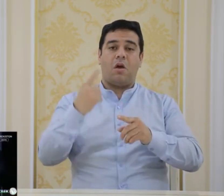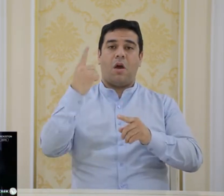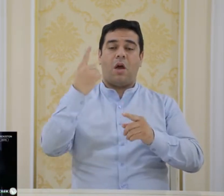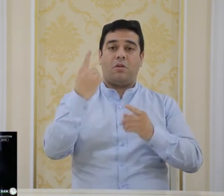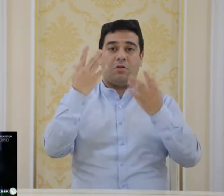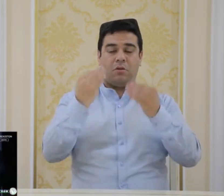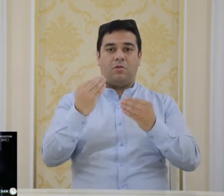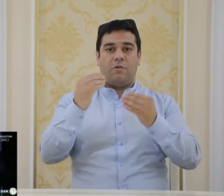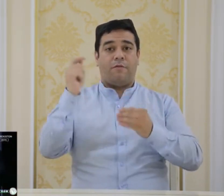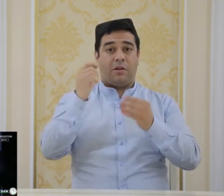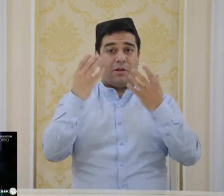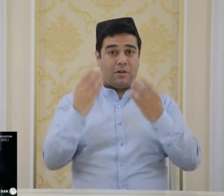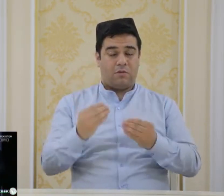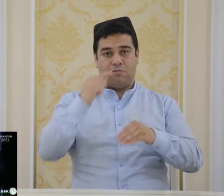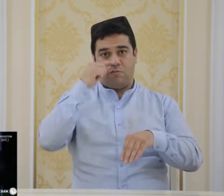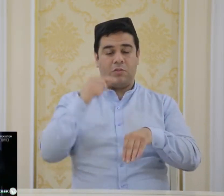oddiq kuni